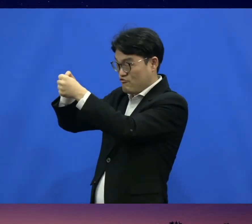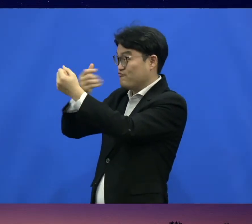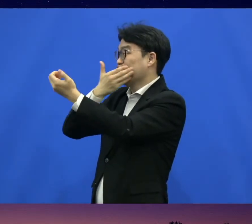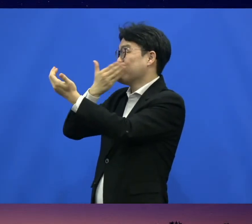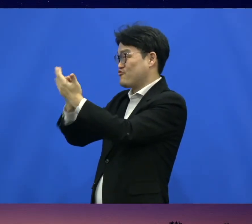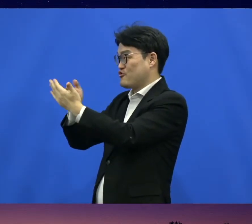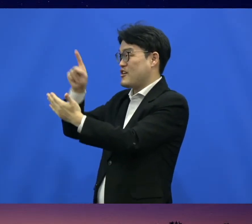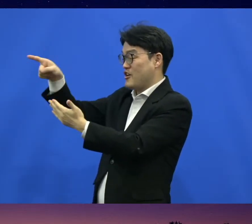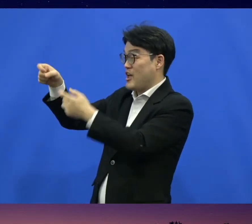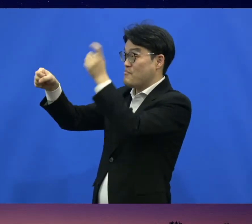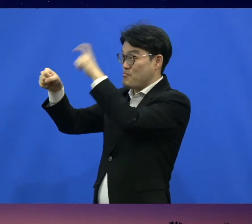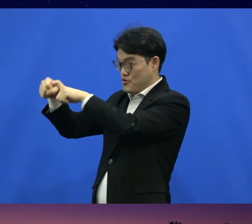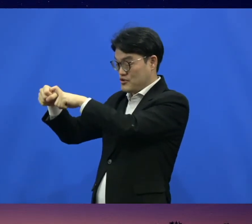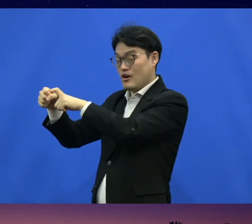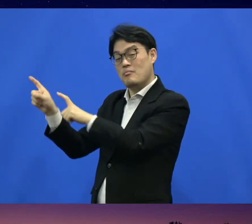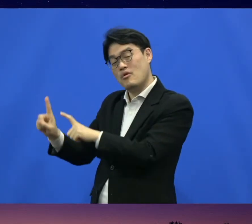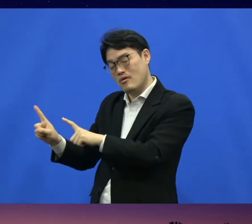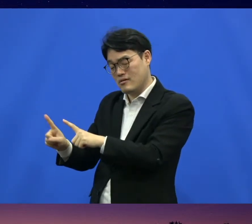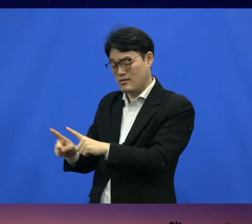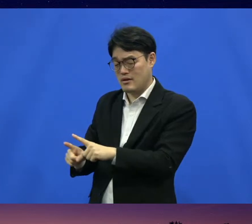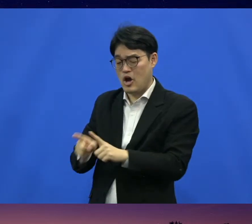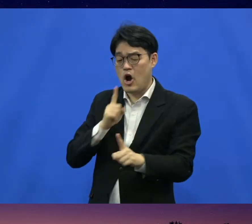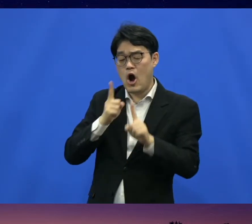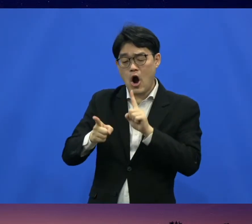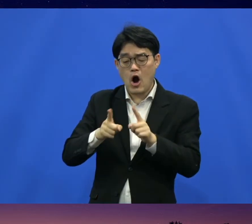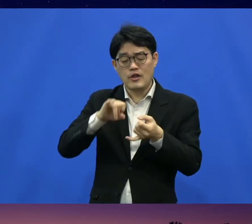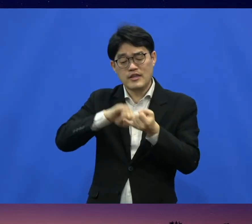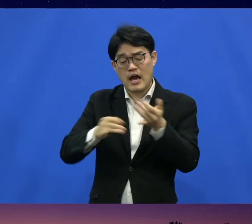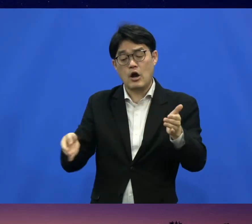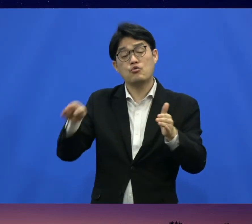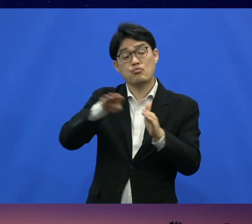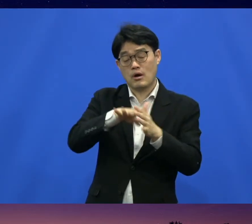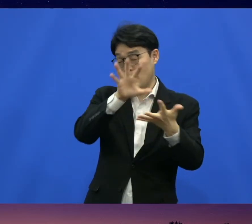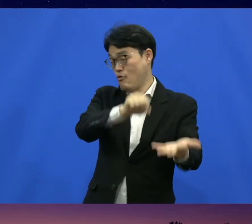좌우지간 법궤를 옮겨놓기만 하면 된다라고 하는 이 목적주의,